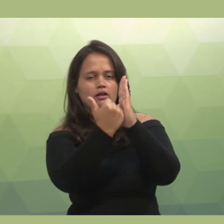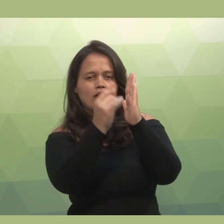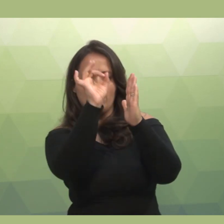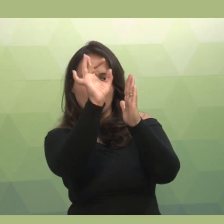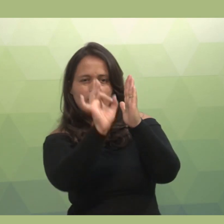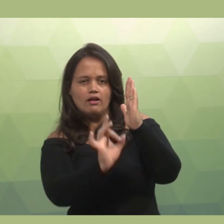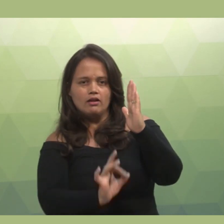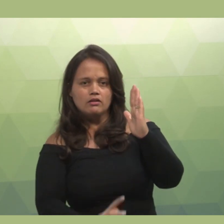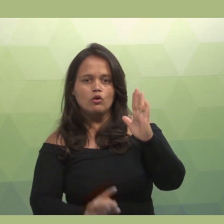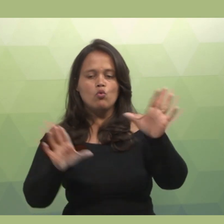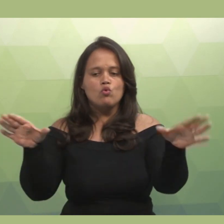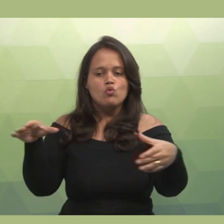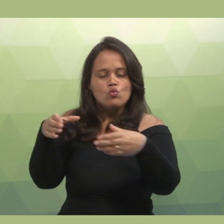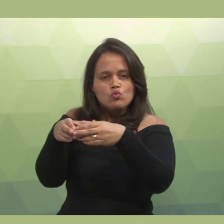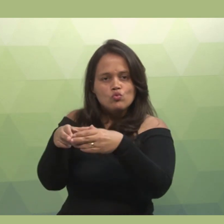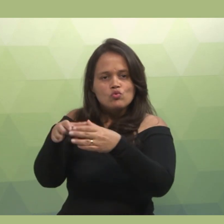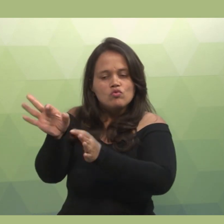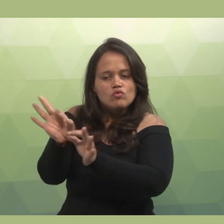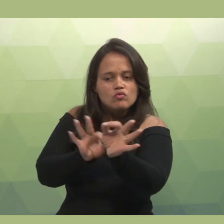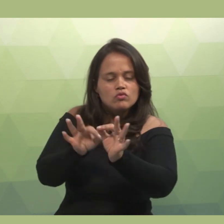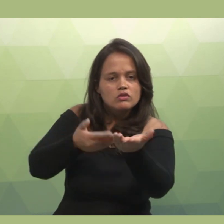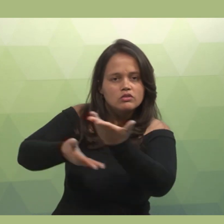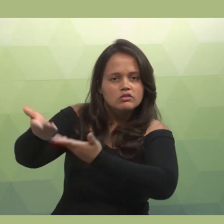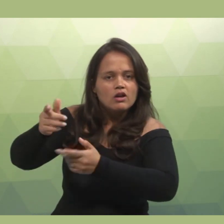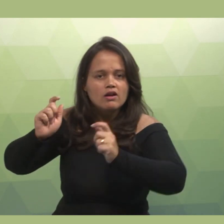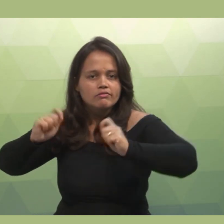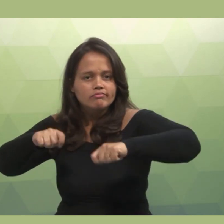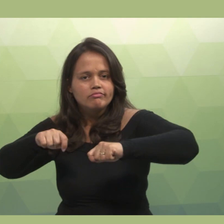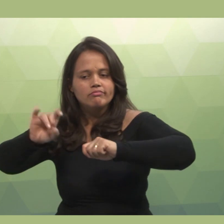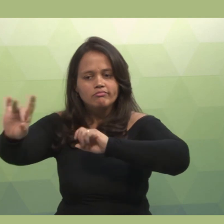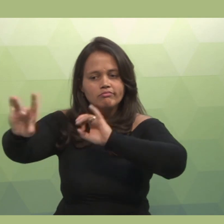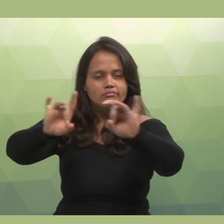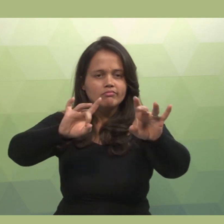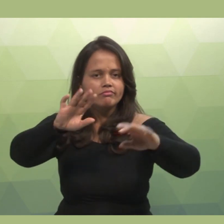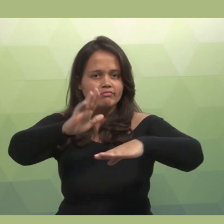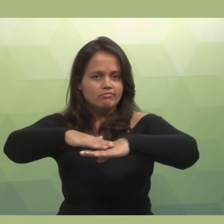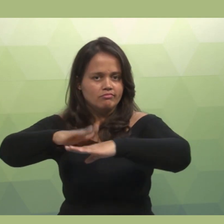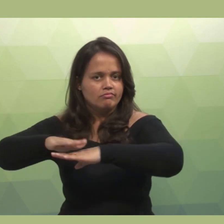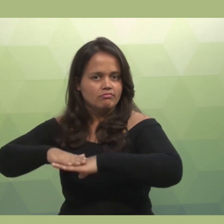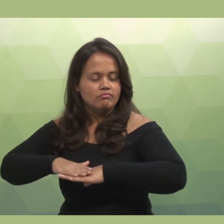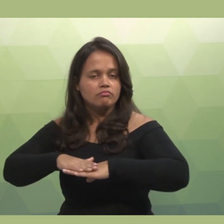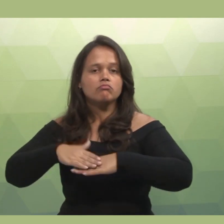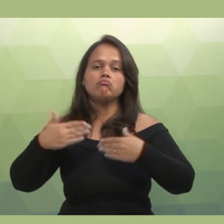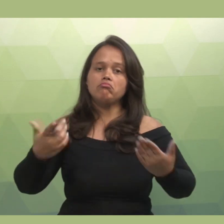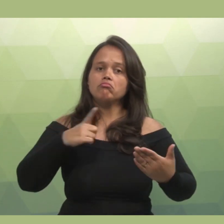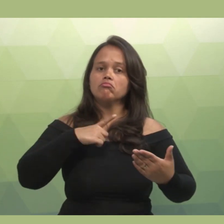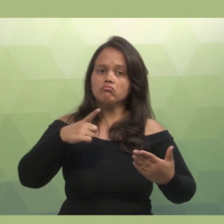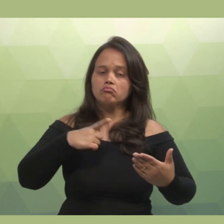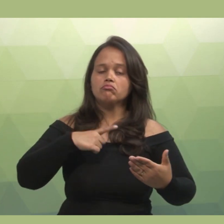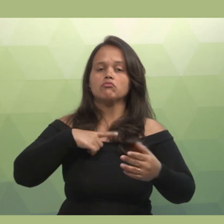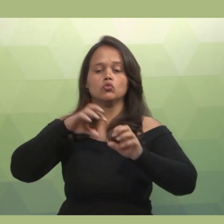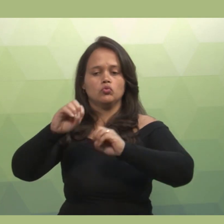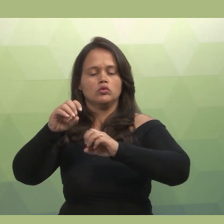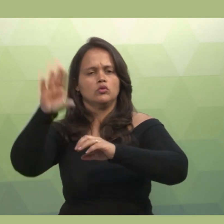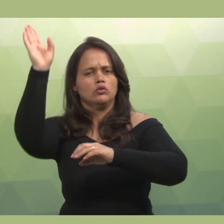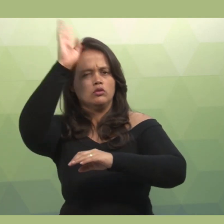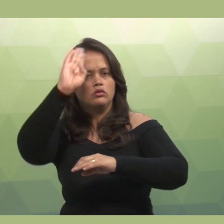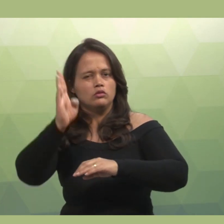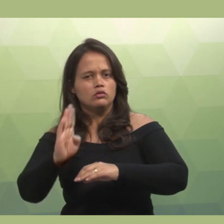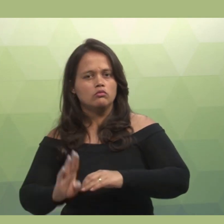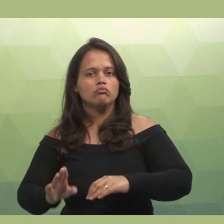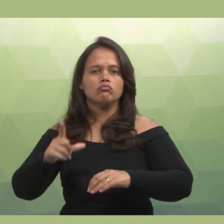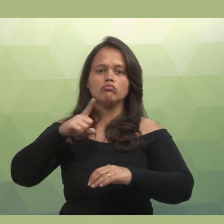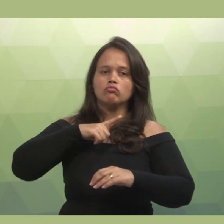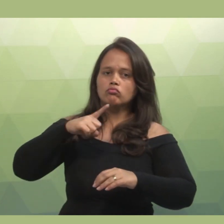de competências e atribuições, existindo, entretanto, uma educação nacional fundamentada em valores e finalidades